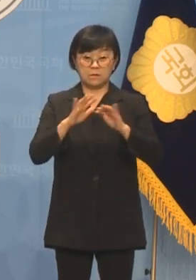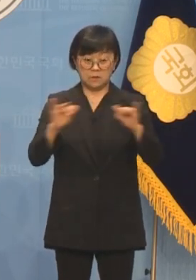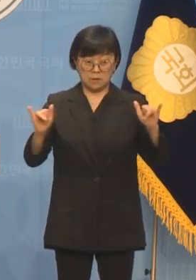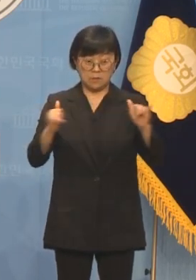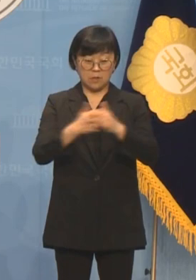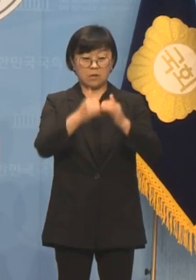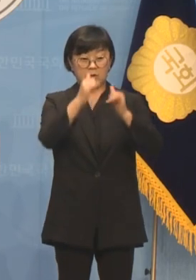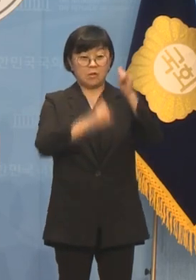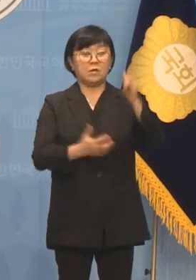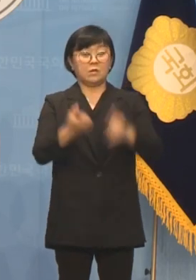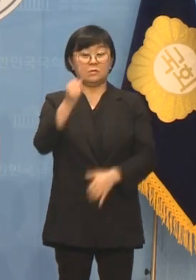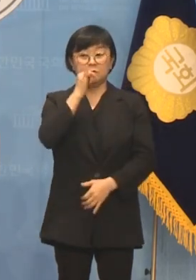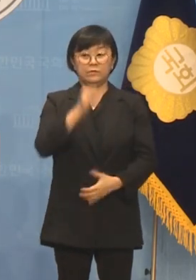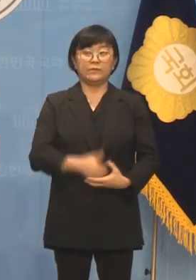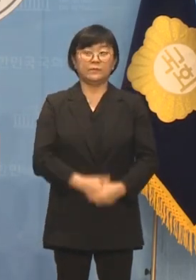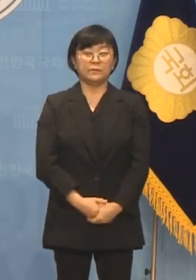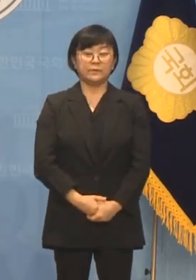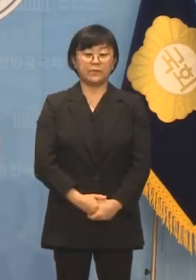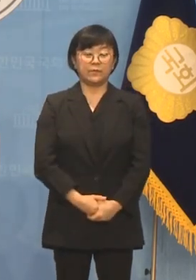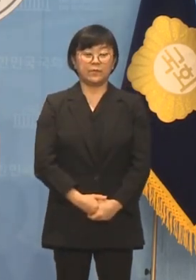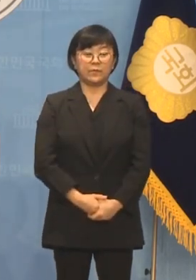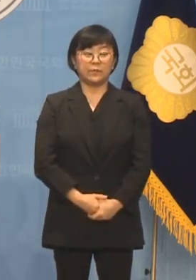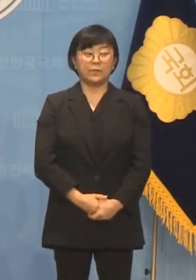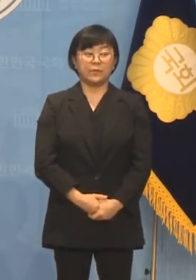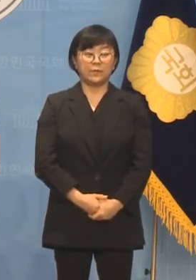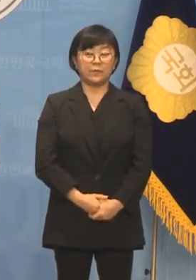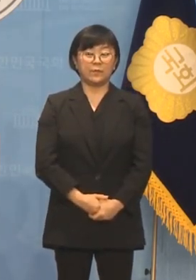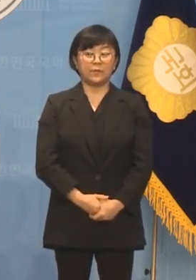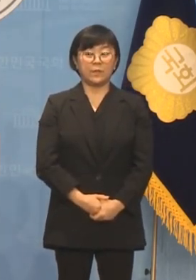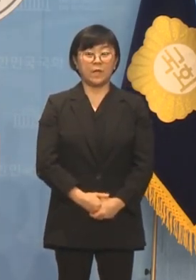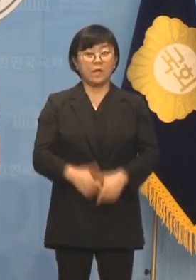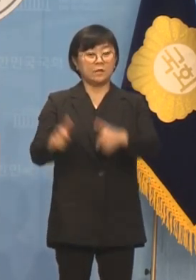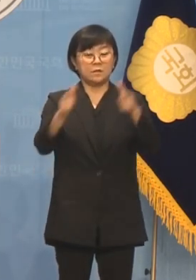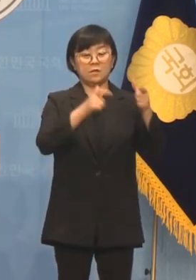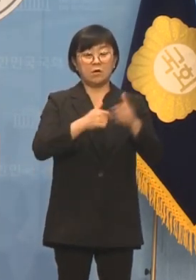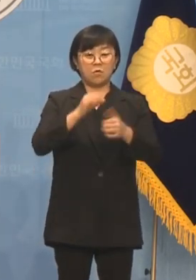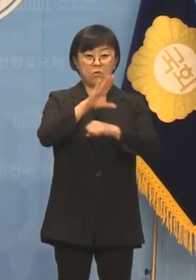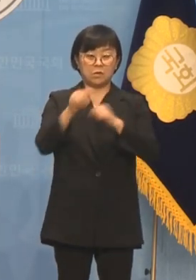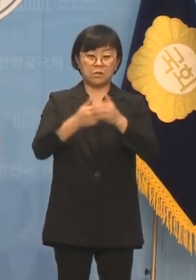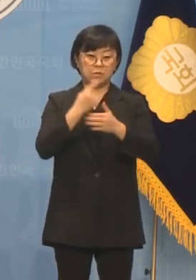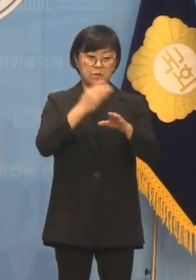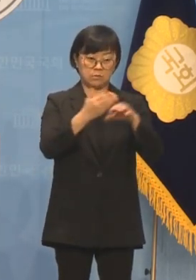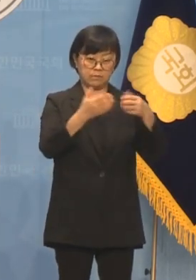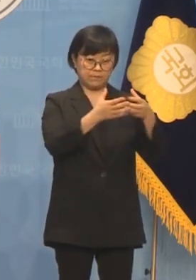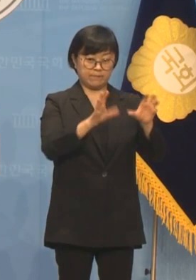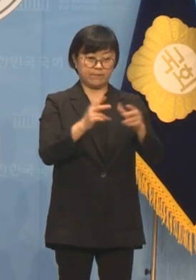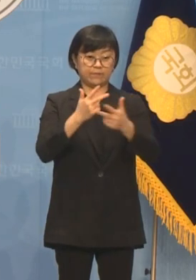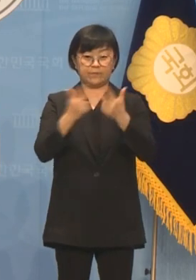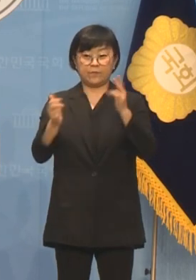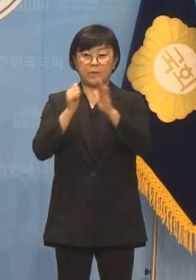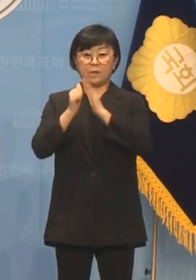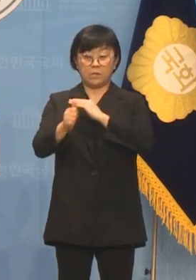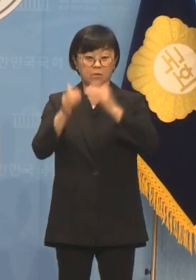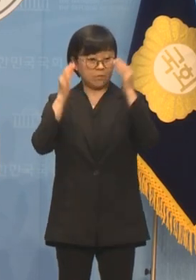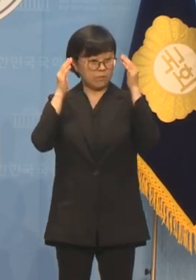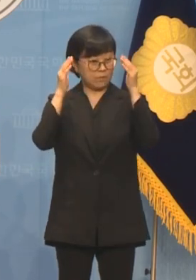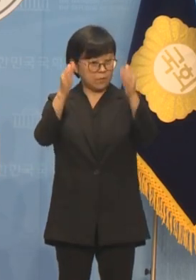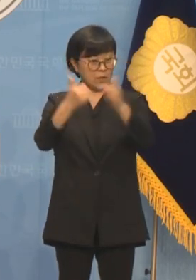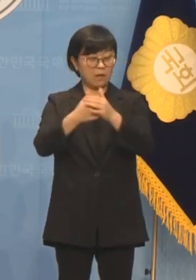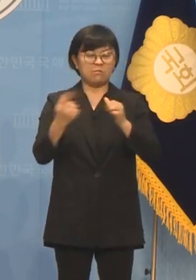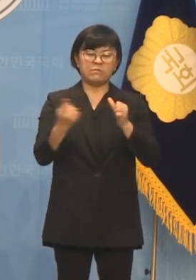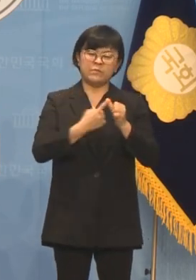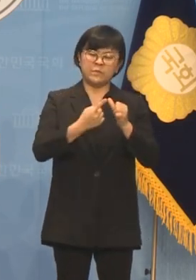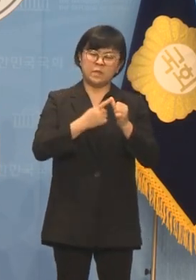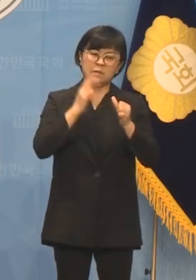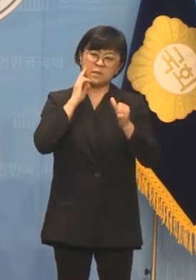경력의 소유자입니다 틈만나면 지역 언론에서 민주당과 이재명 대표를 향해 비난을